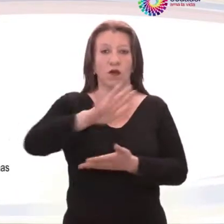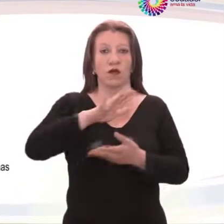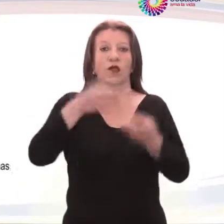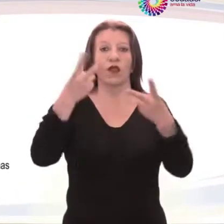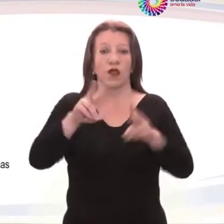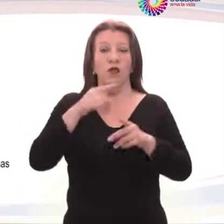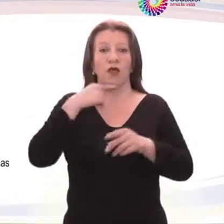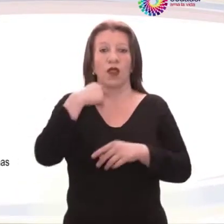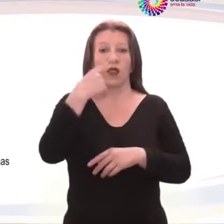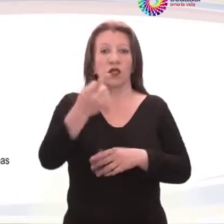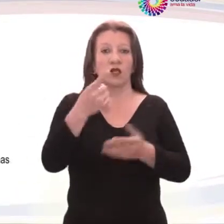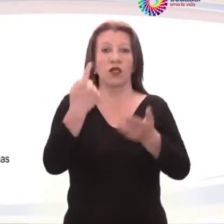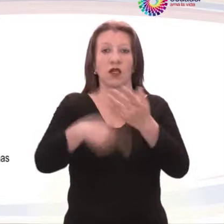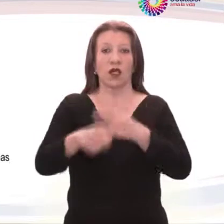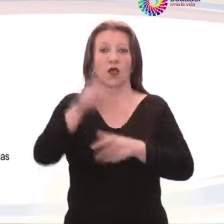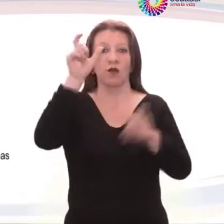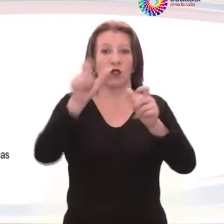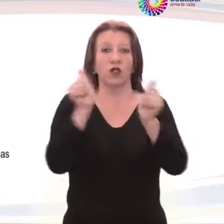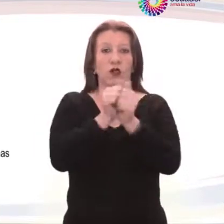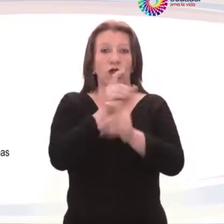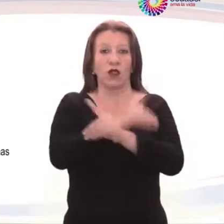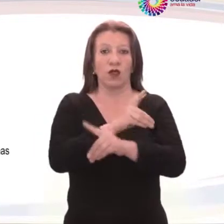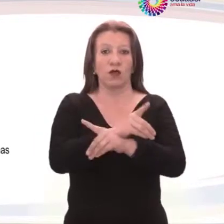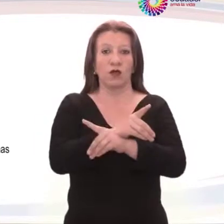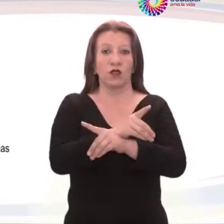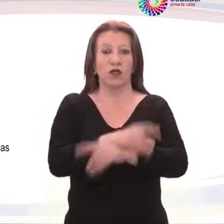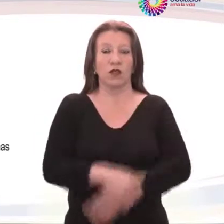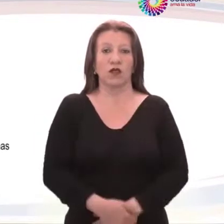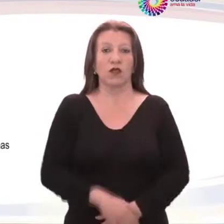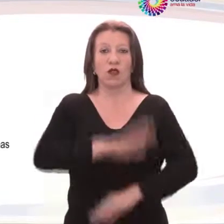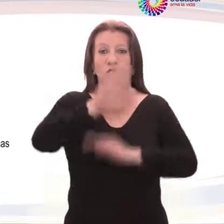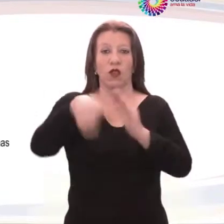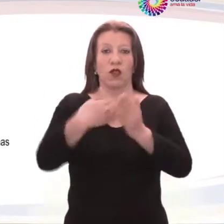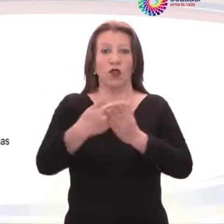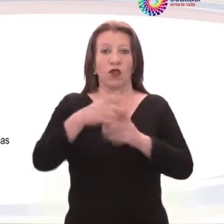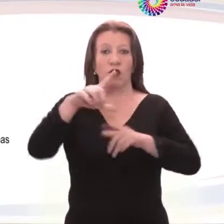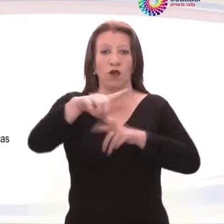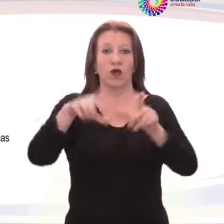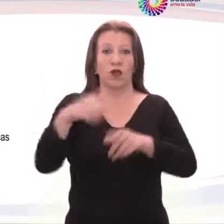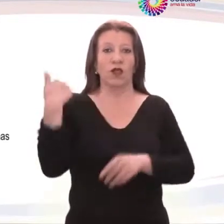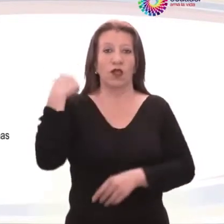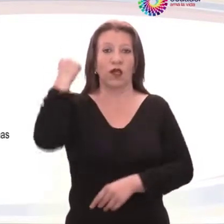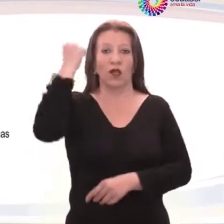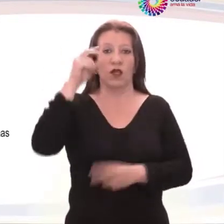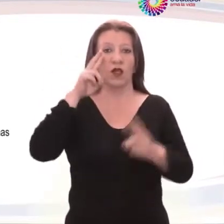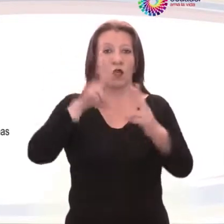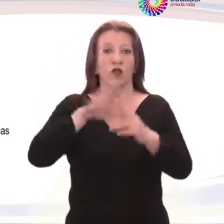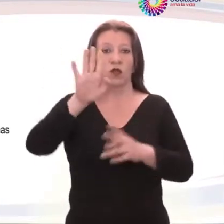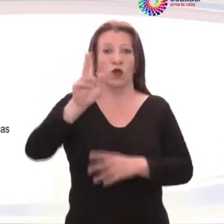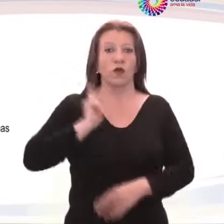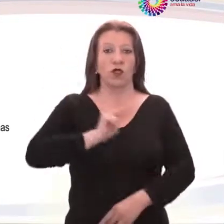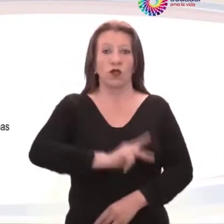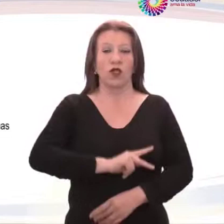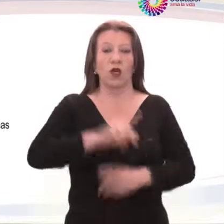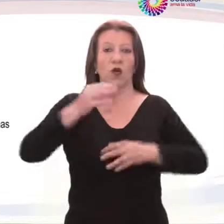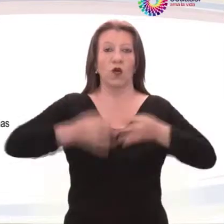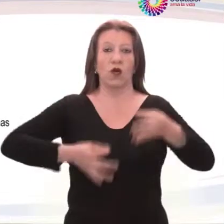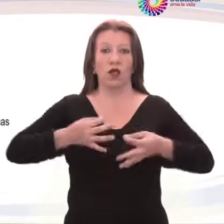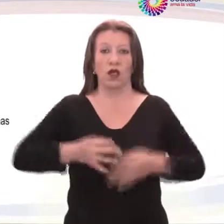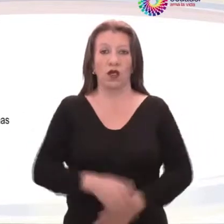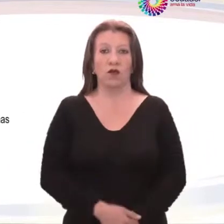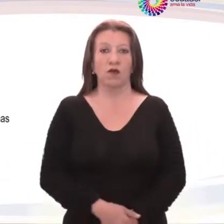reafirman que las personas con discapacidad tienen derecho en todas partes al reconocimiento de su personalidad jurídica